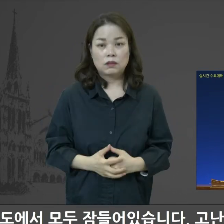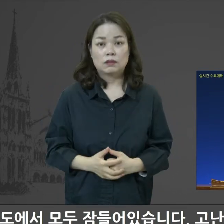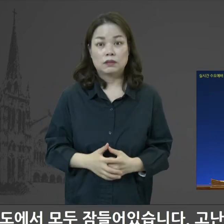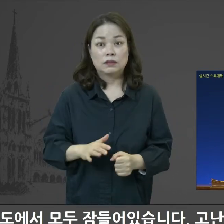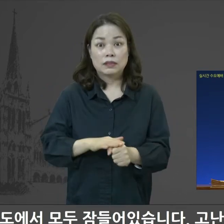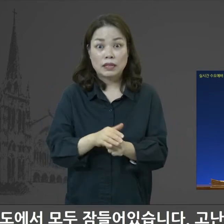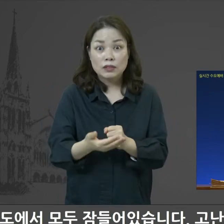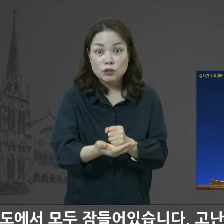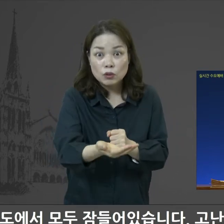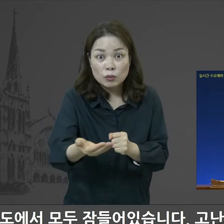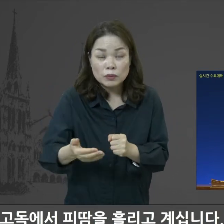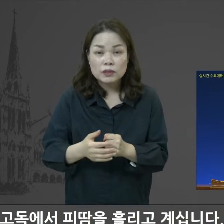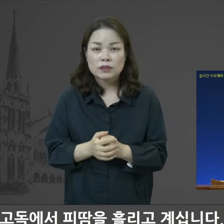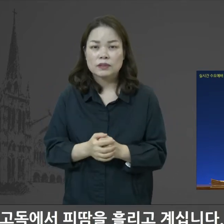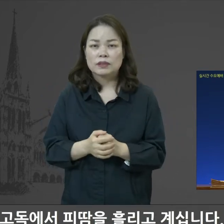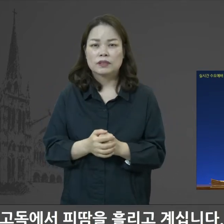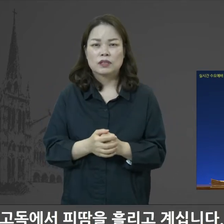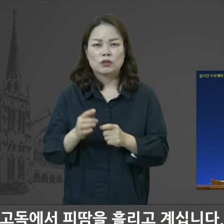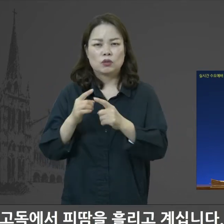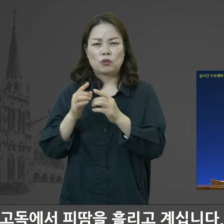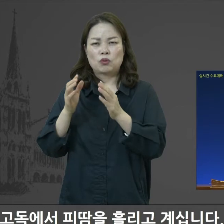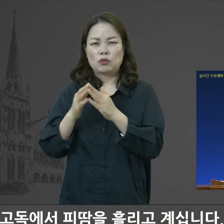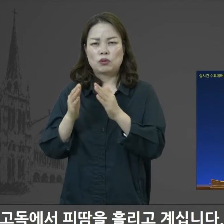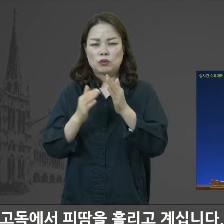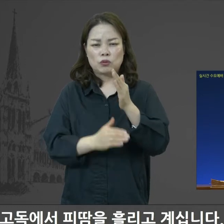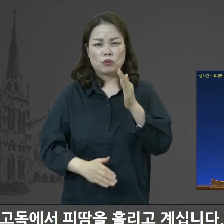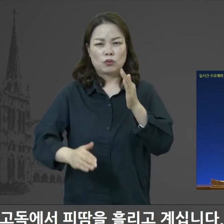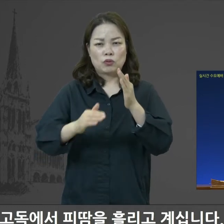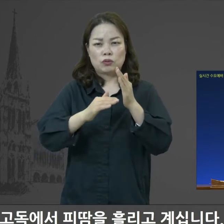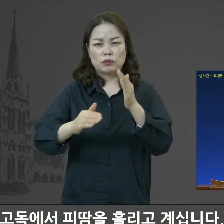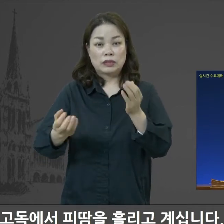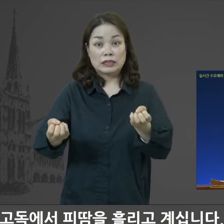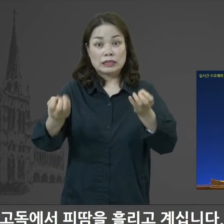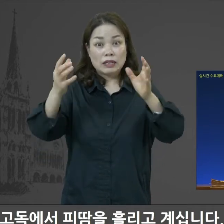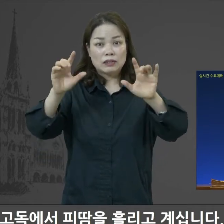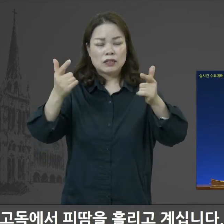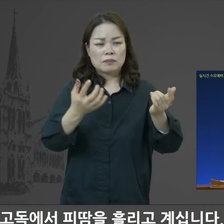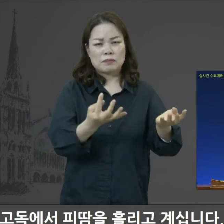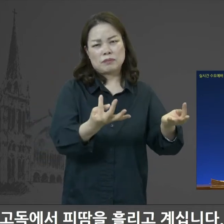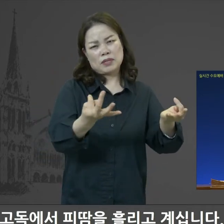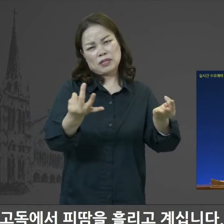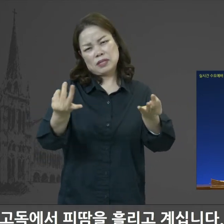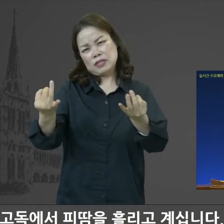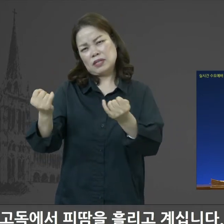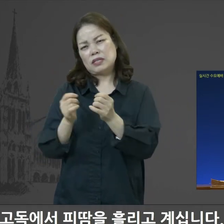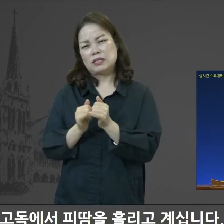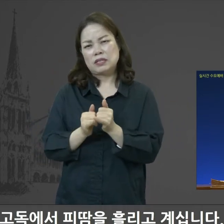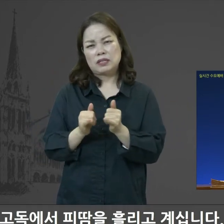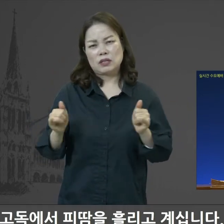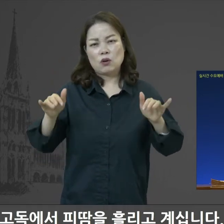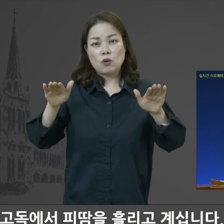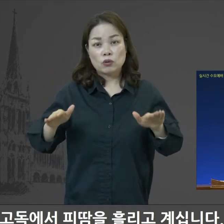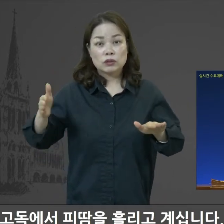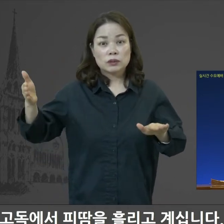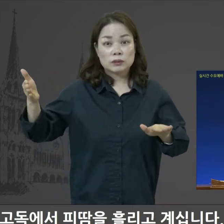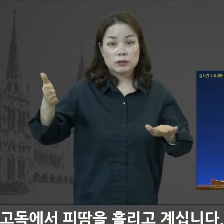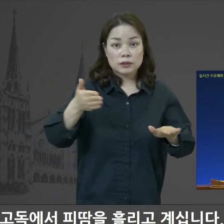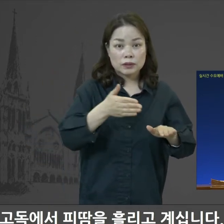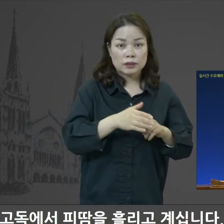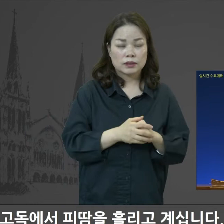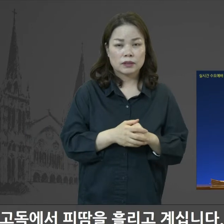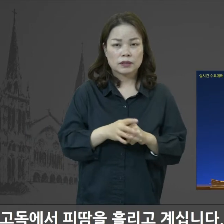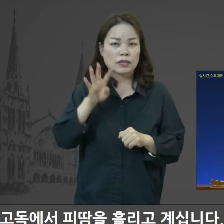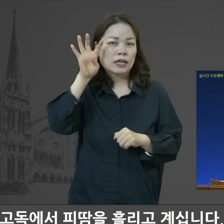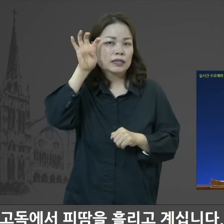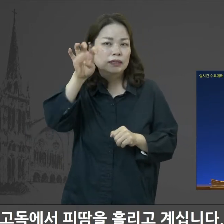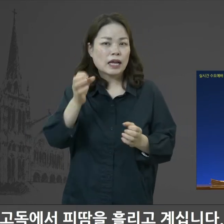사랑하는 여러분, 교회의 공식적인 절기는 아니지만 많은 사람들이 오늘부터